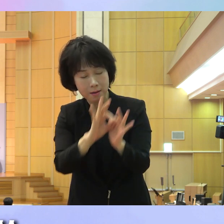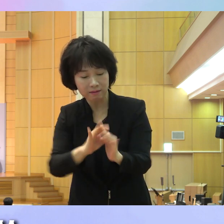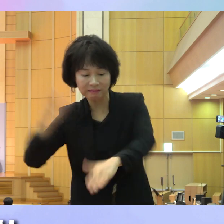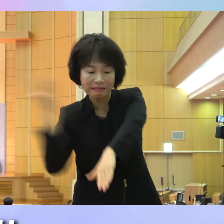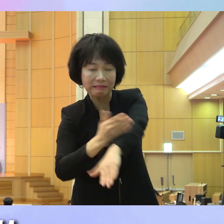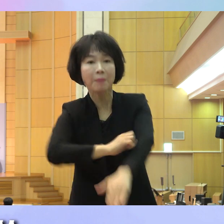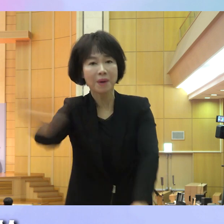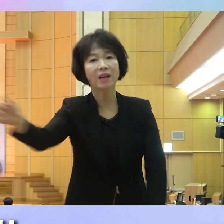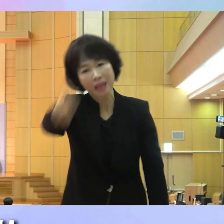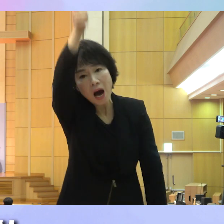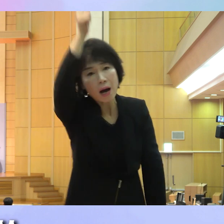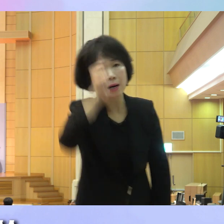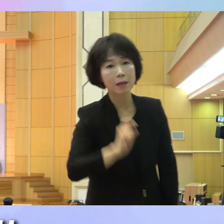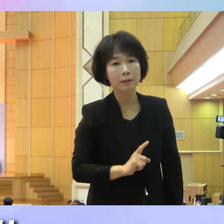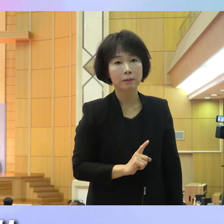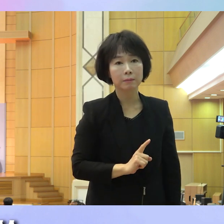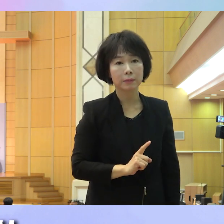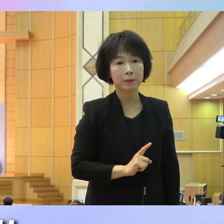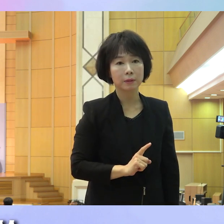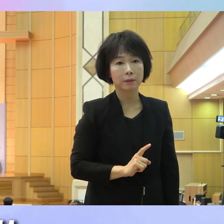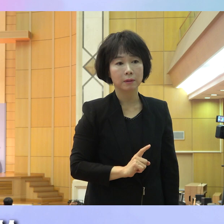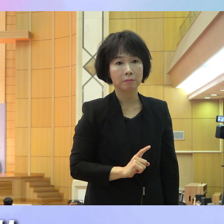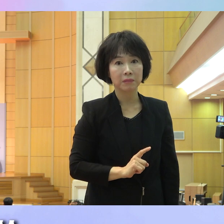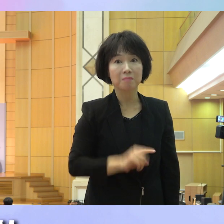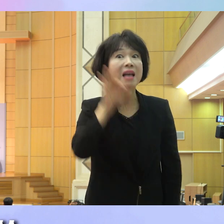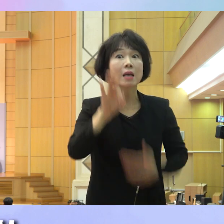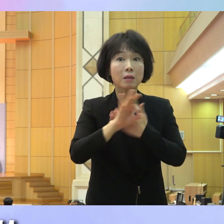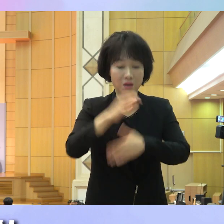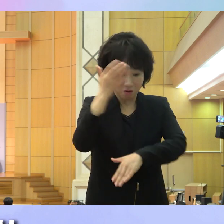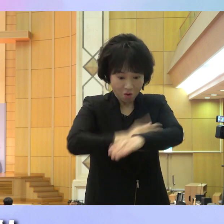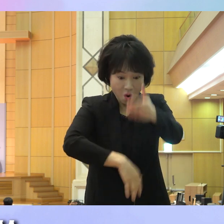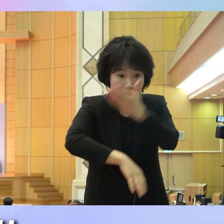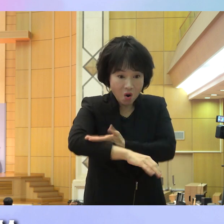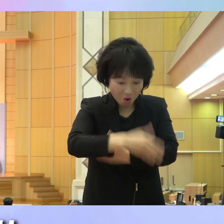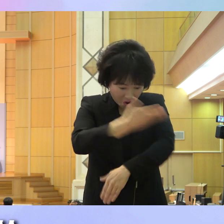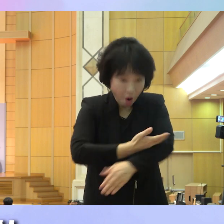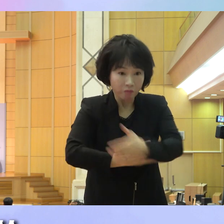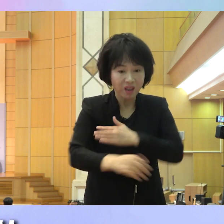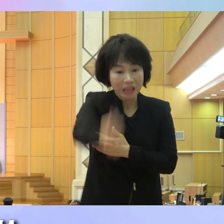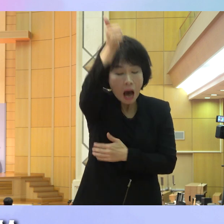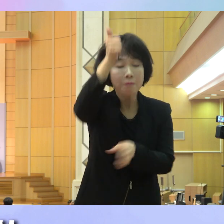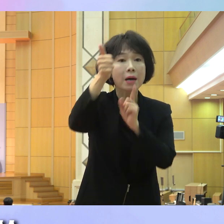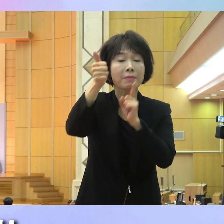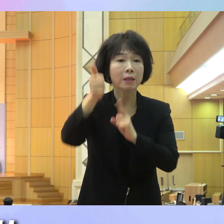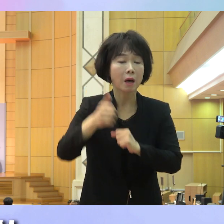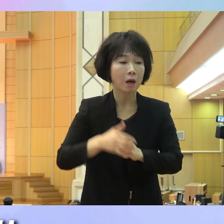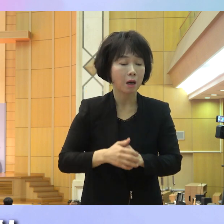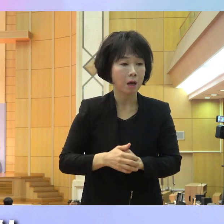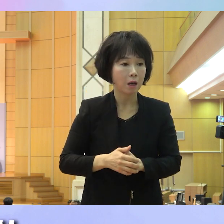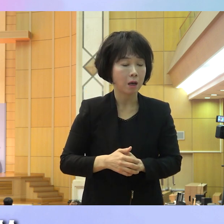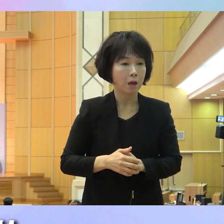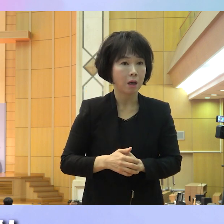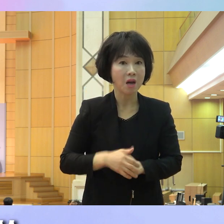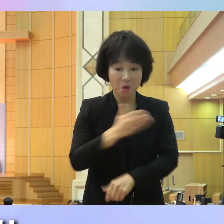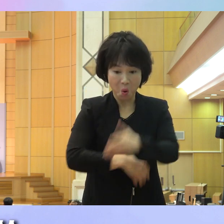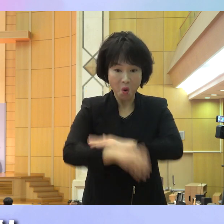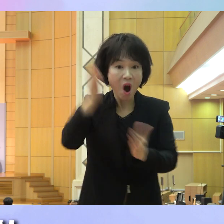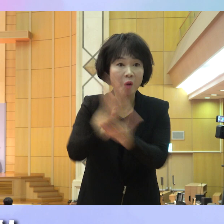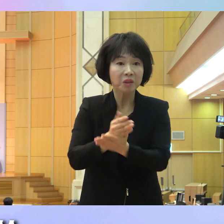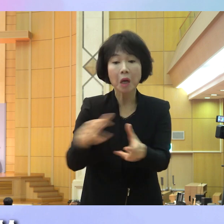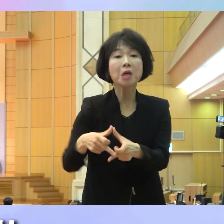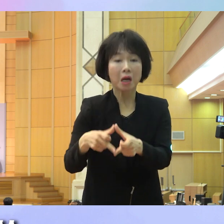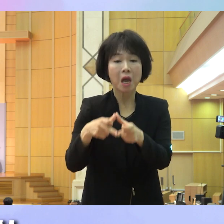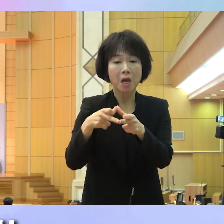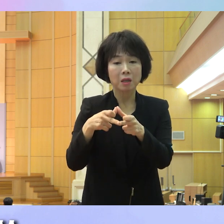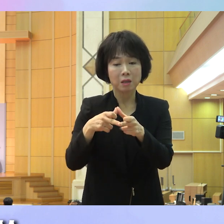불구자로 차라리 손이 없고 팔이 없듯이 그냥 손 없이